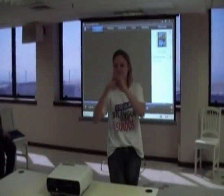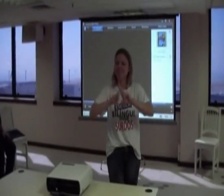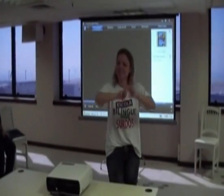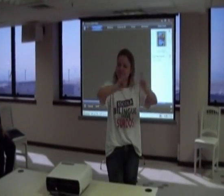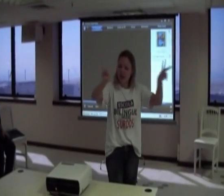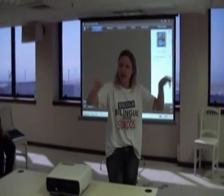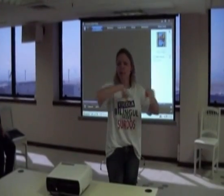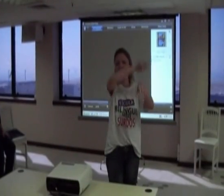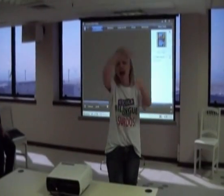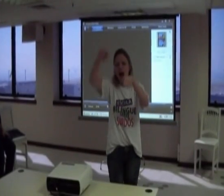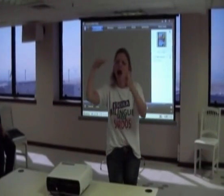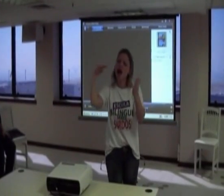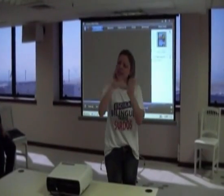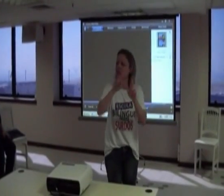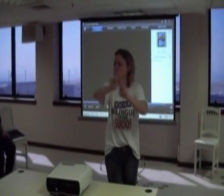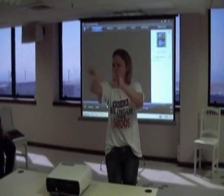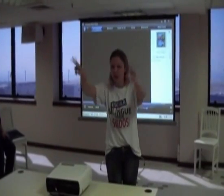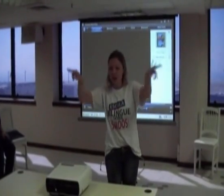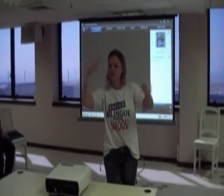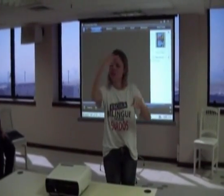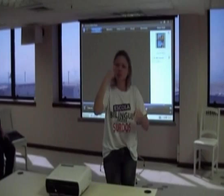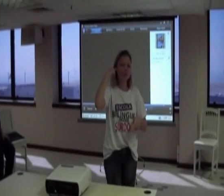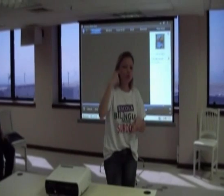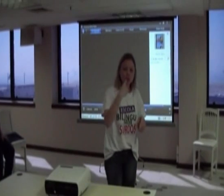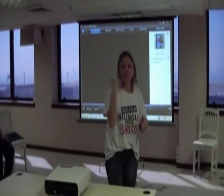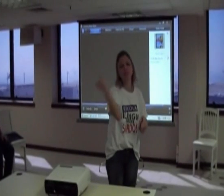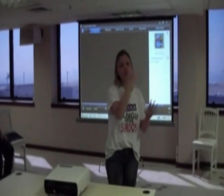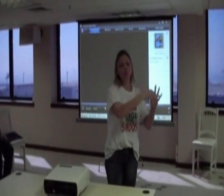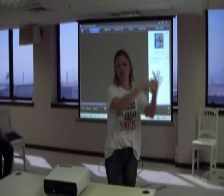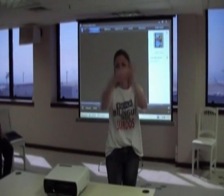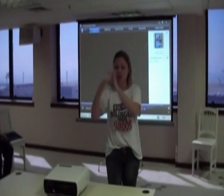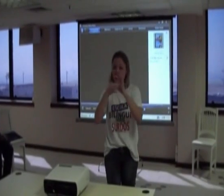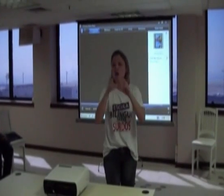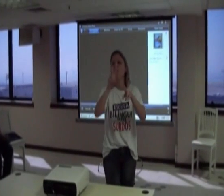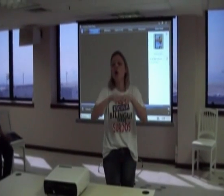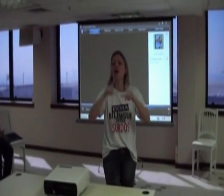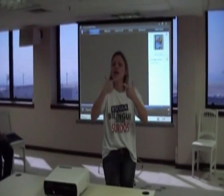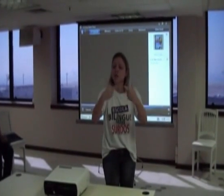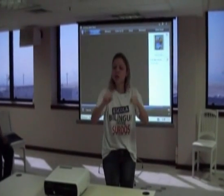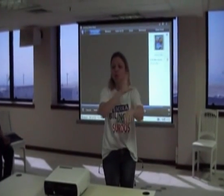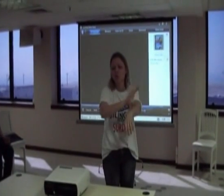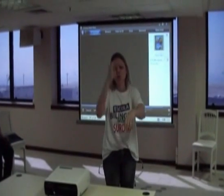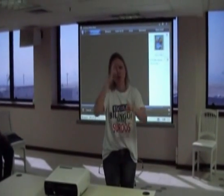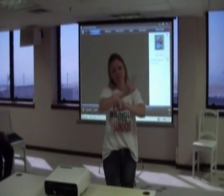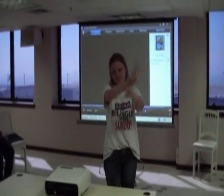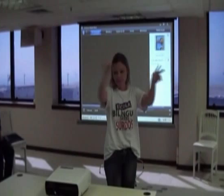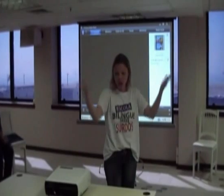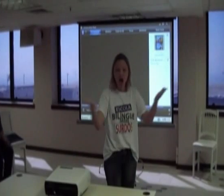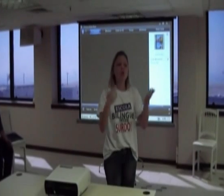Nós gostaríamos realmente que tivesse essa união entre outros países, entre outras culturas, como cegos, pessoas com deficiência visual, surdos.